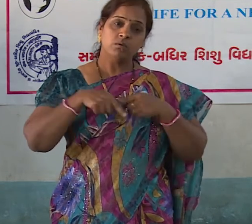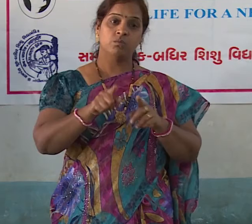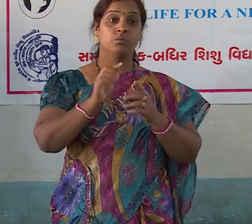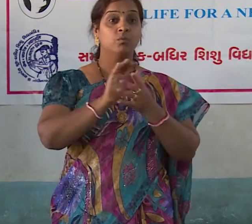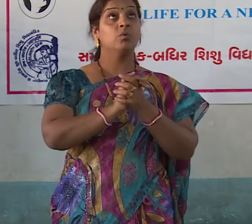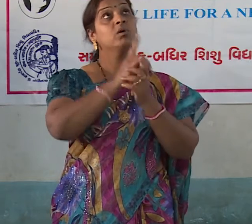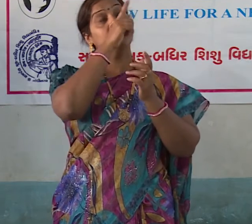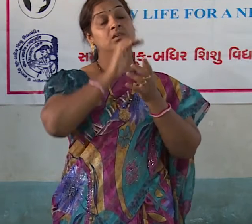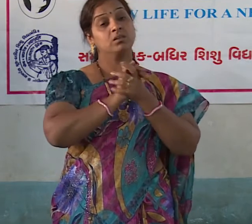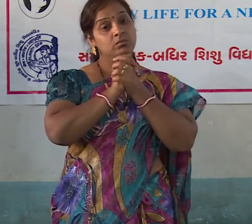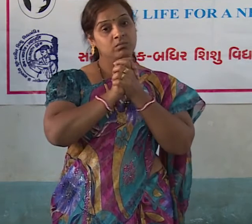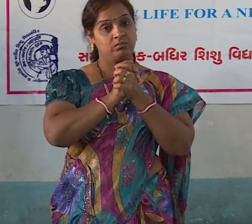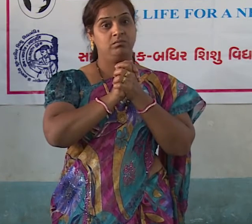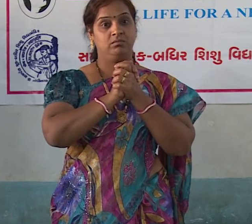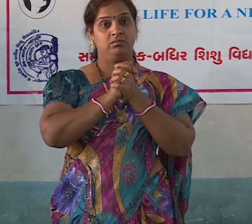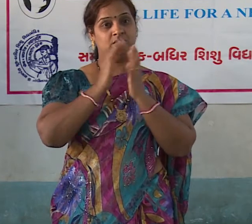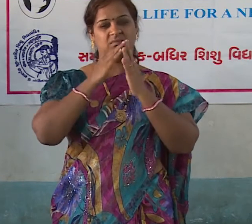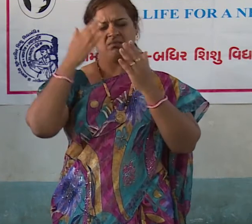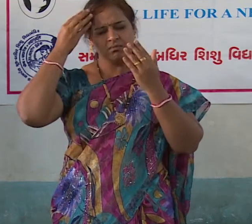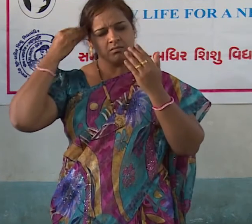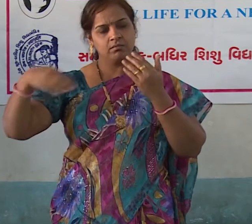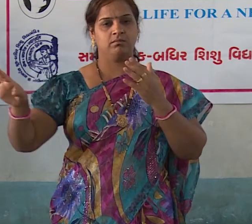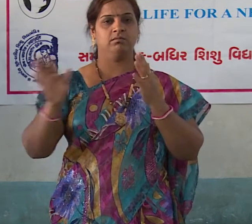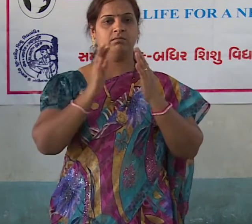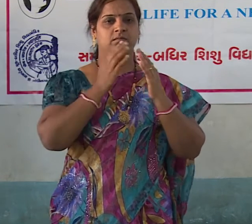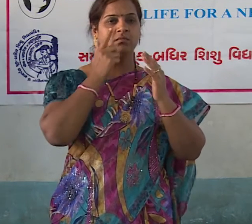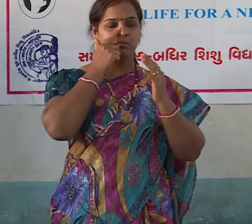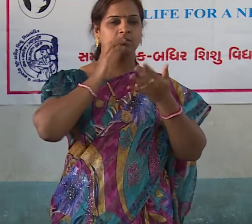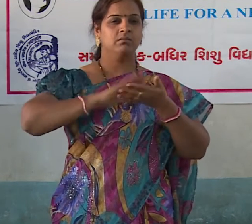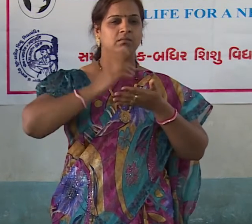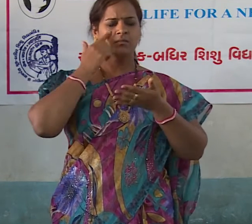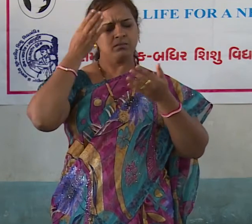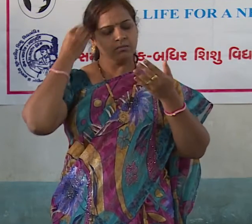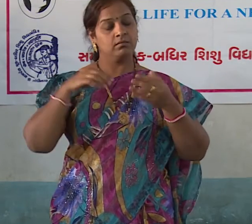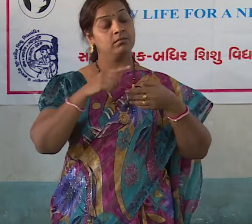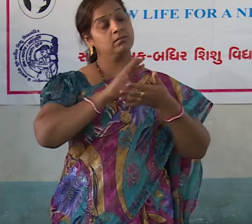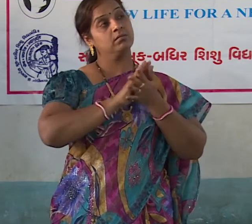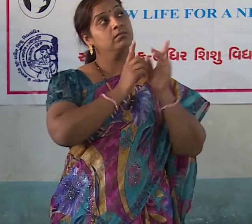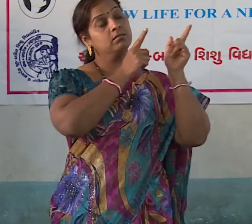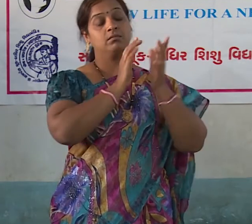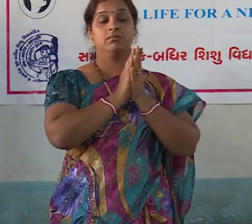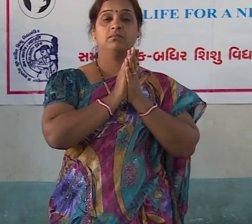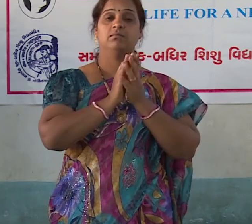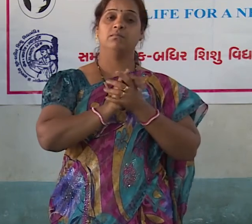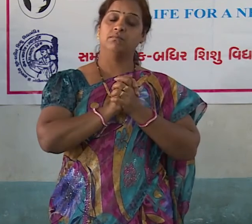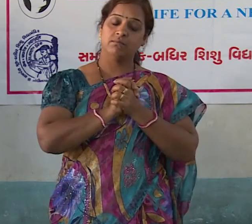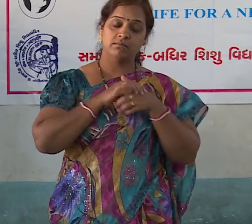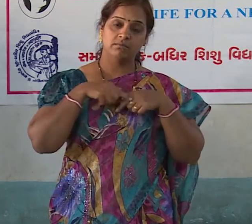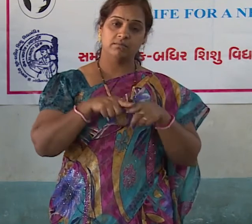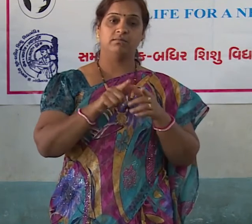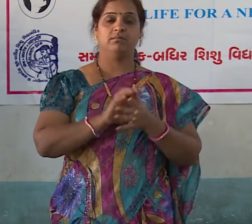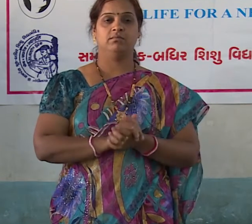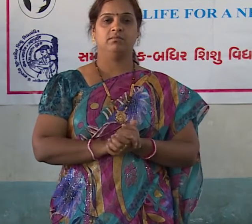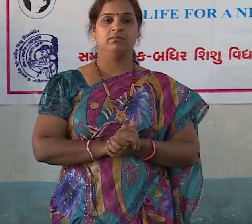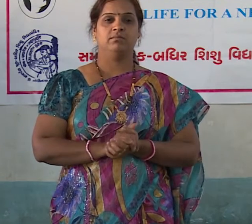कैसे? उसमें उदाहरण बड़े अच्छे अच्छे दिए कि एक गाय है, उसका